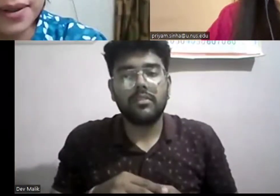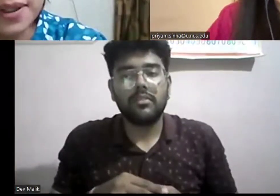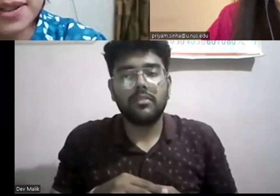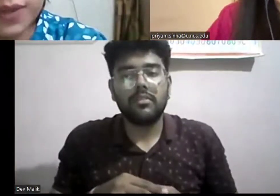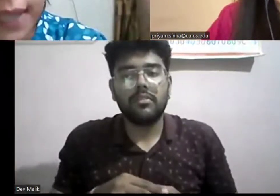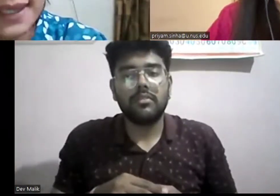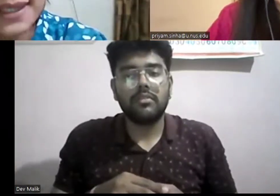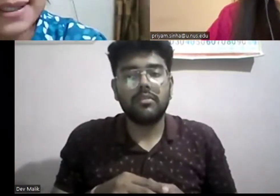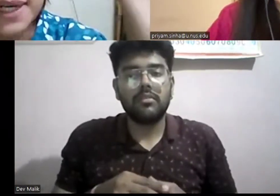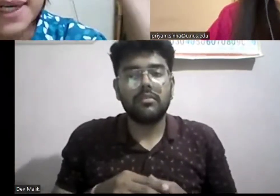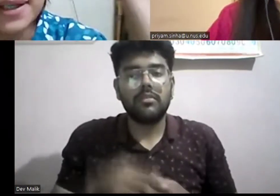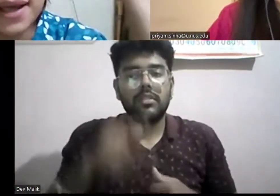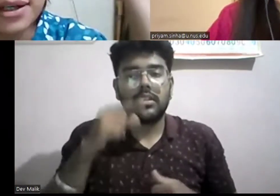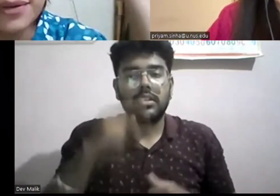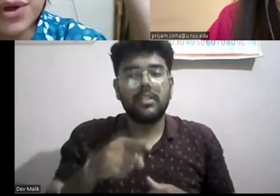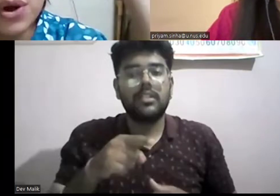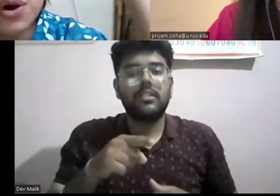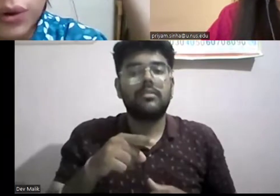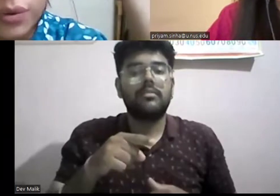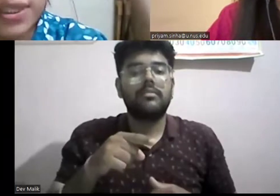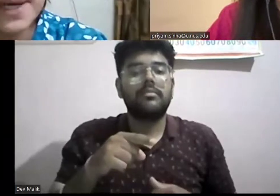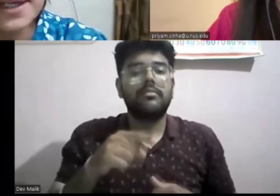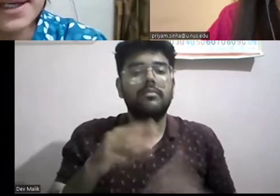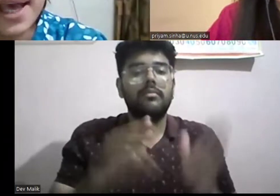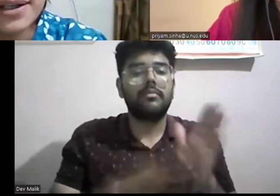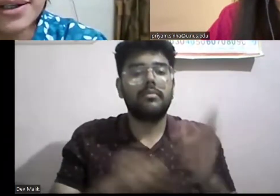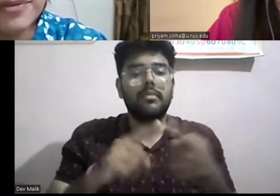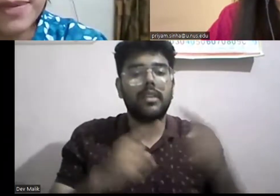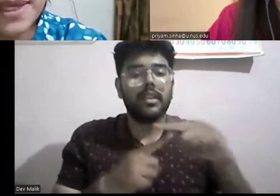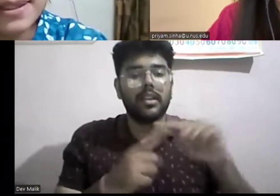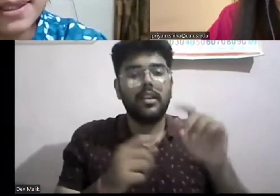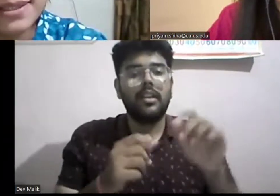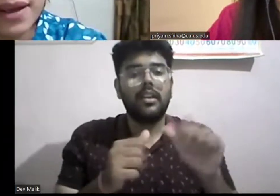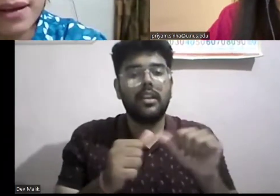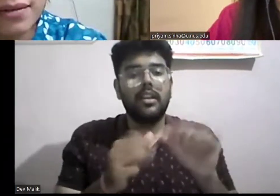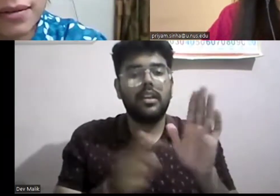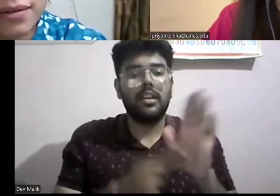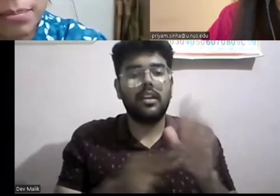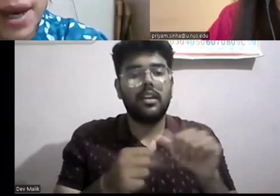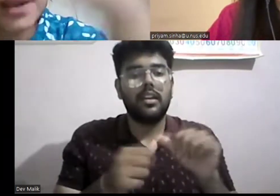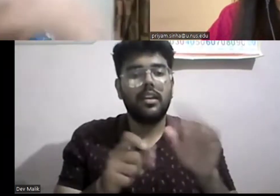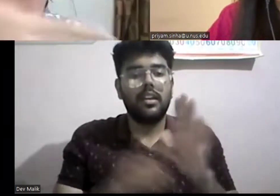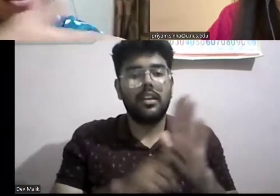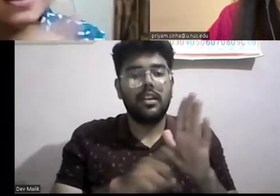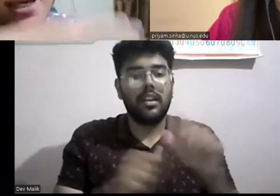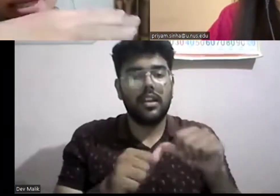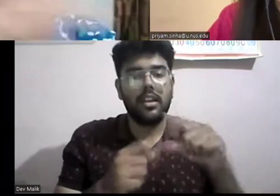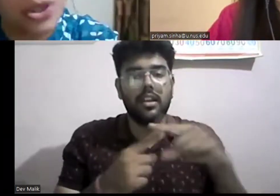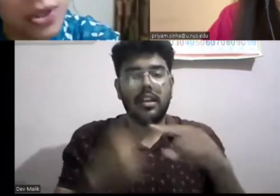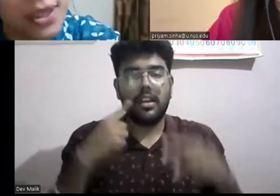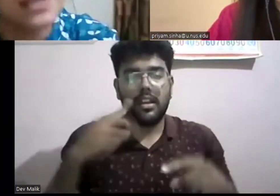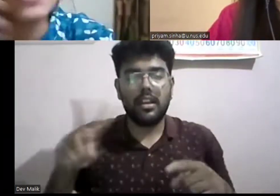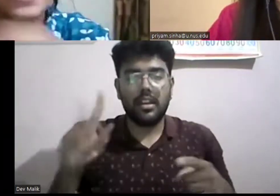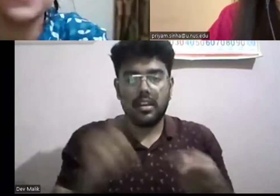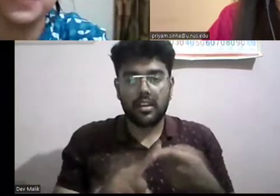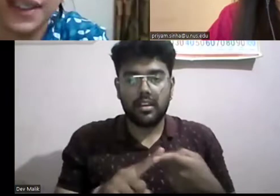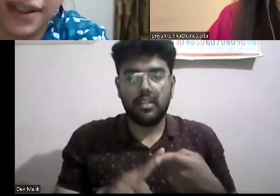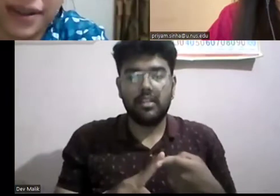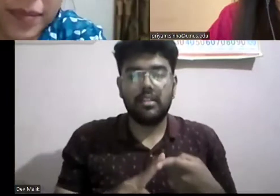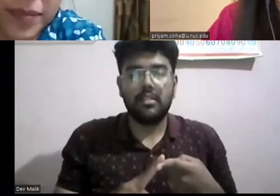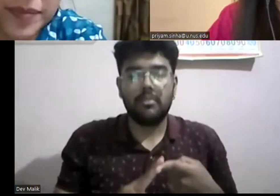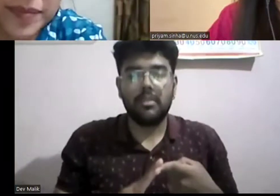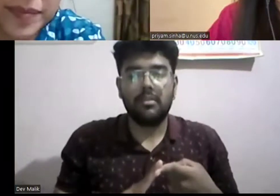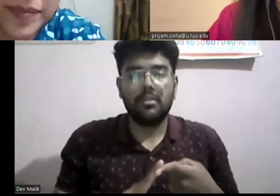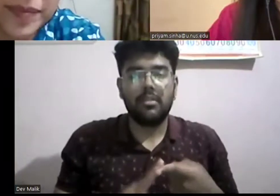में? So that is a meta narrative. और उसी मेटा नैरेटिव के बेसिस पे बाकी और सारे स्ट्रक्चर्स डिसाइड होते